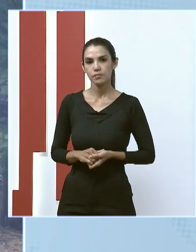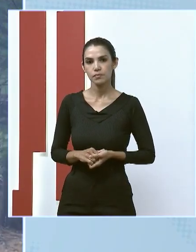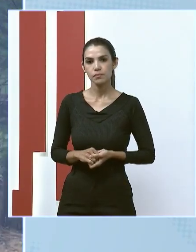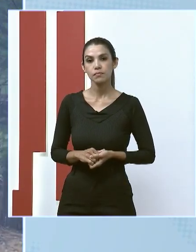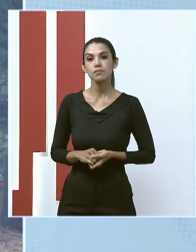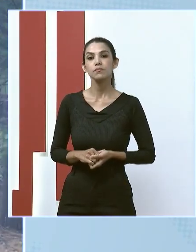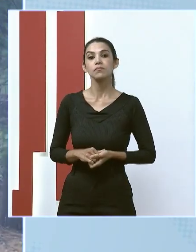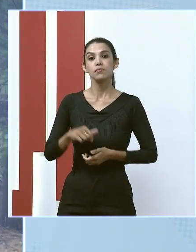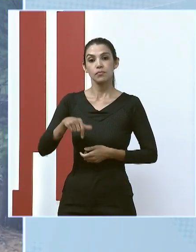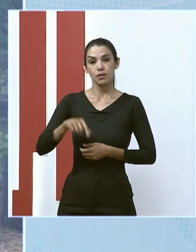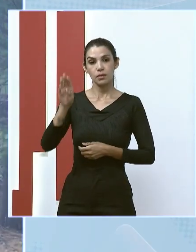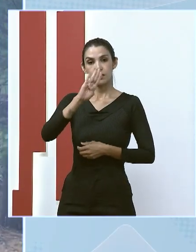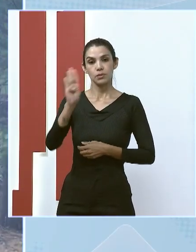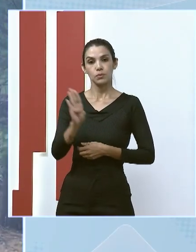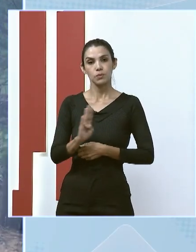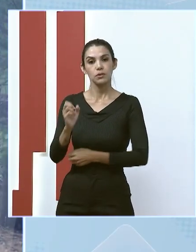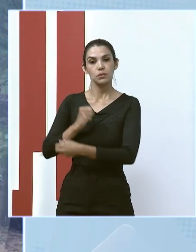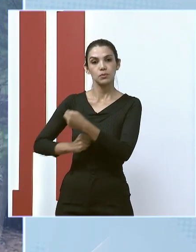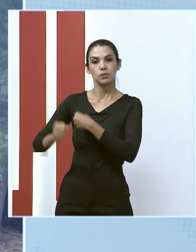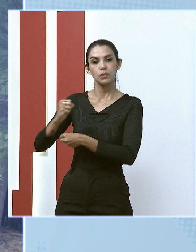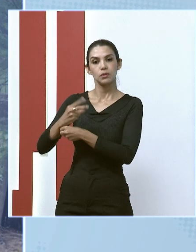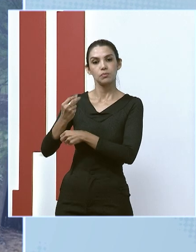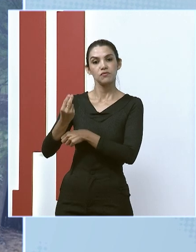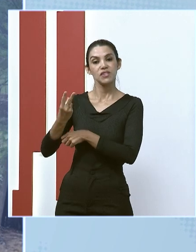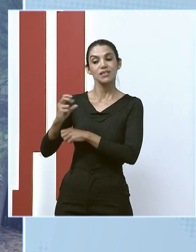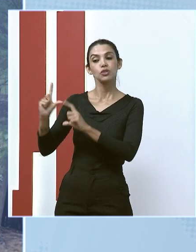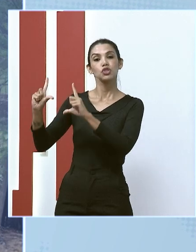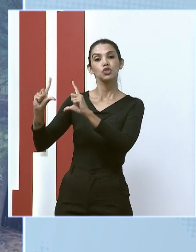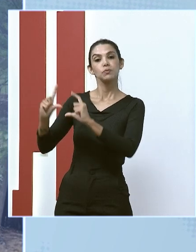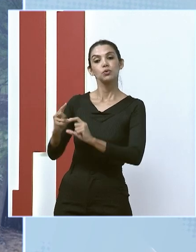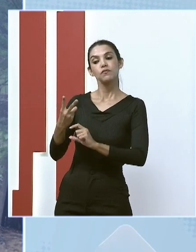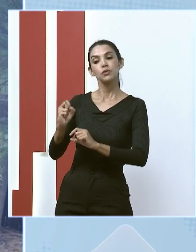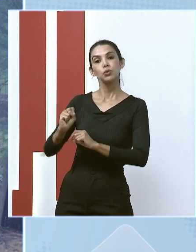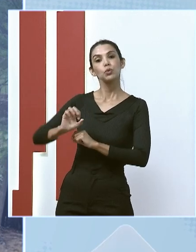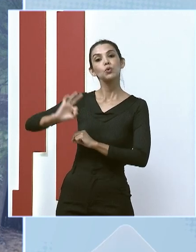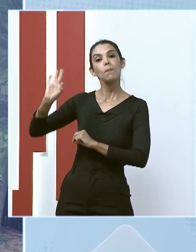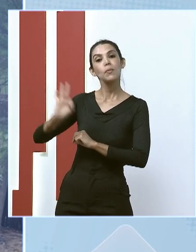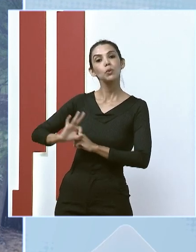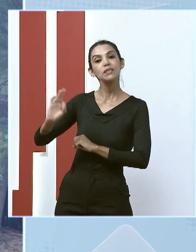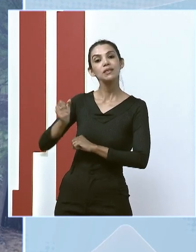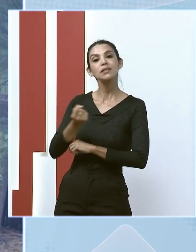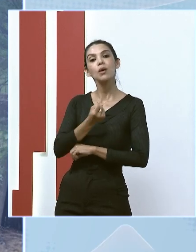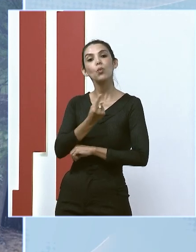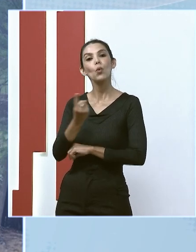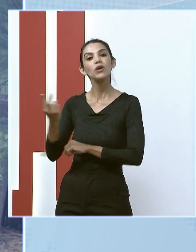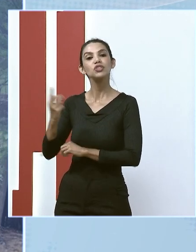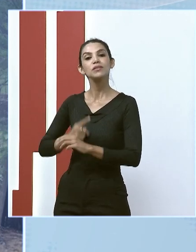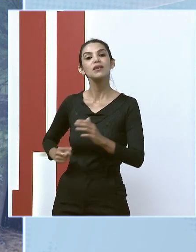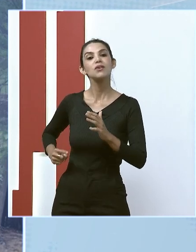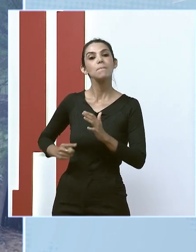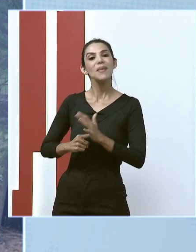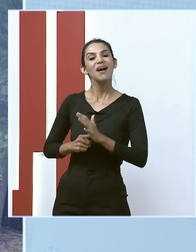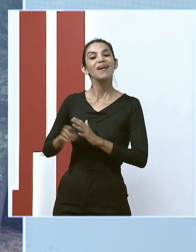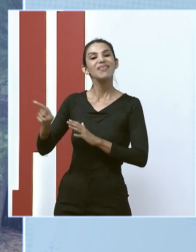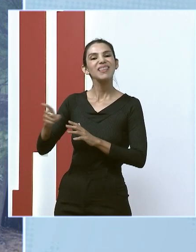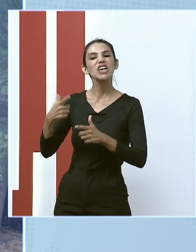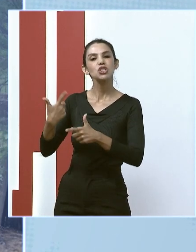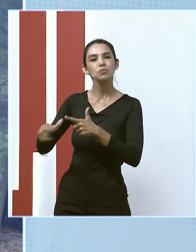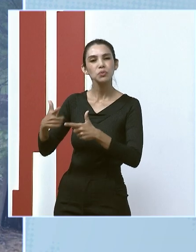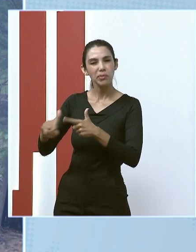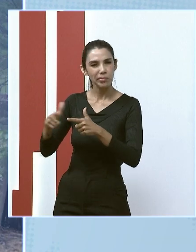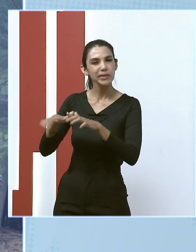No Brasil, o ano de 2025 apontou uma redução de 28% nos registros de conflitos no campo em relação